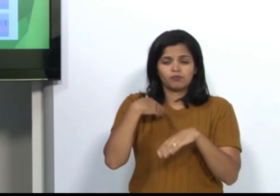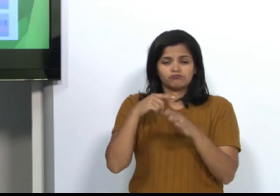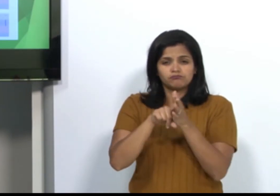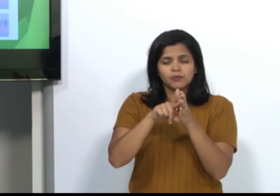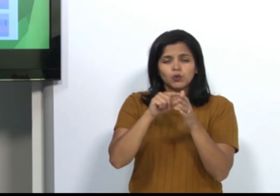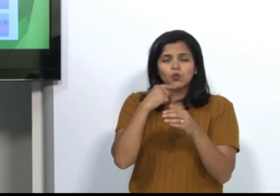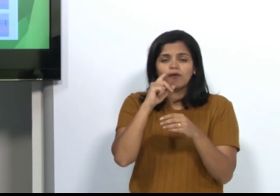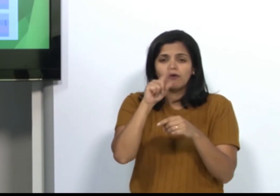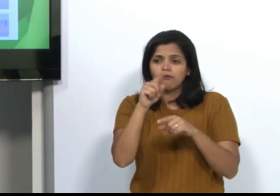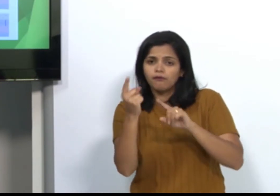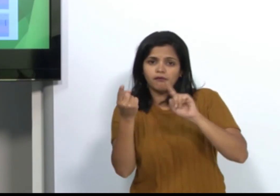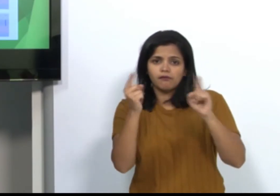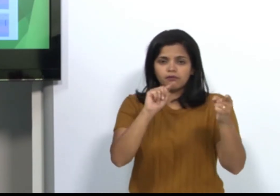ok?